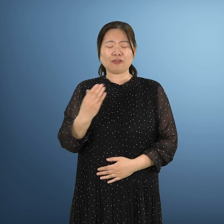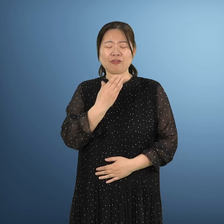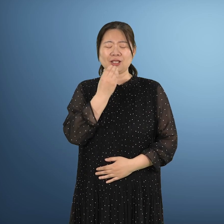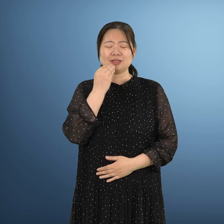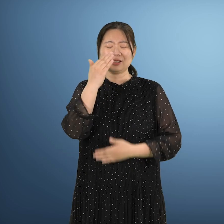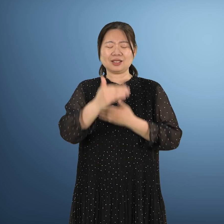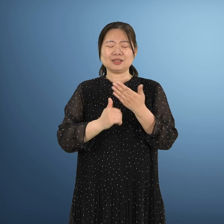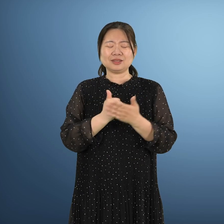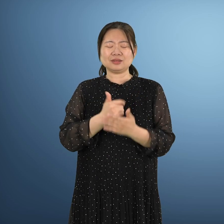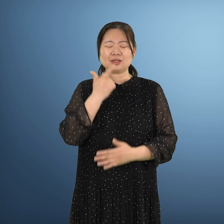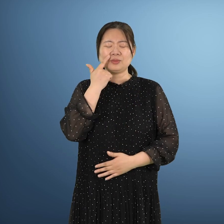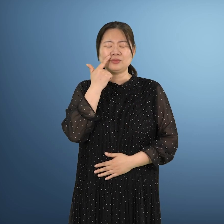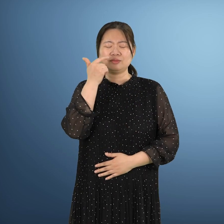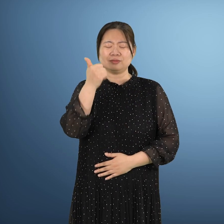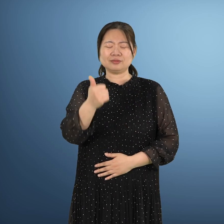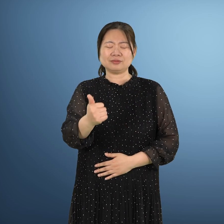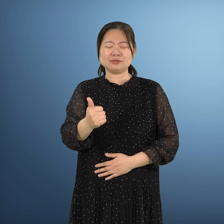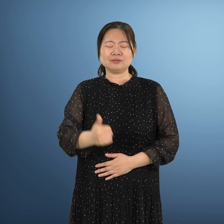거룩하신 하나님 아버지,